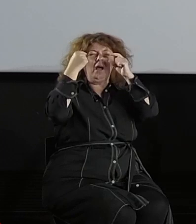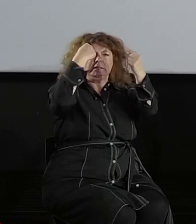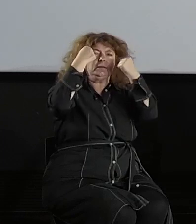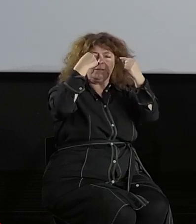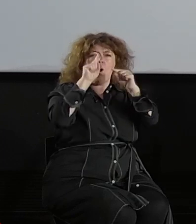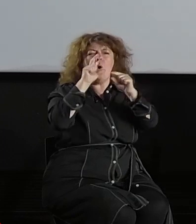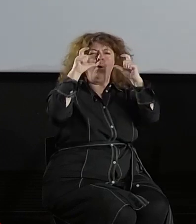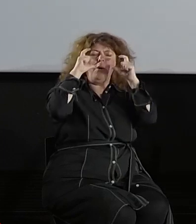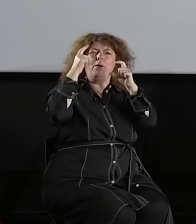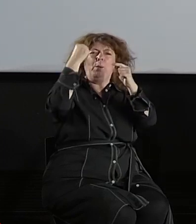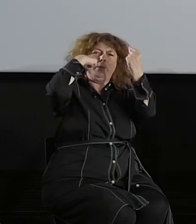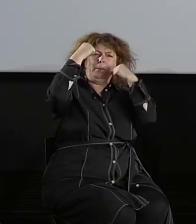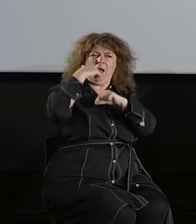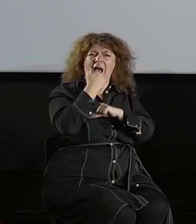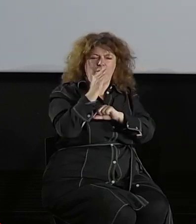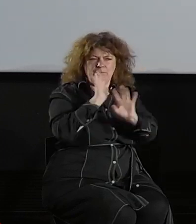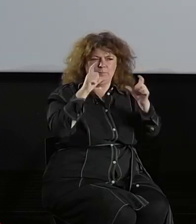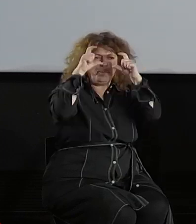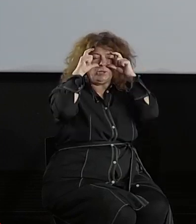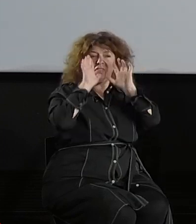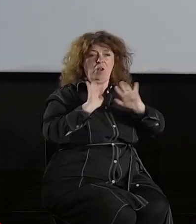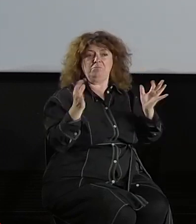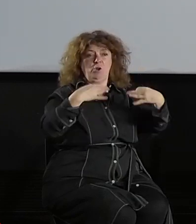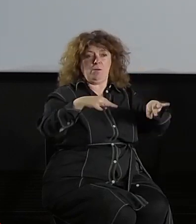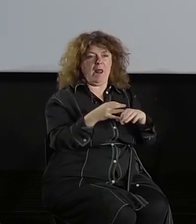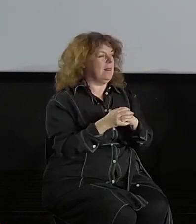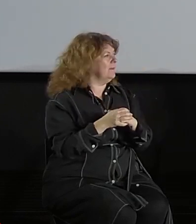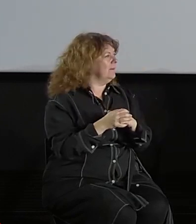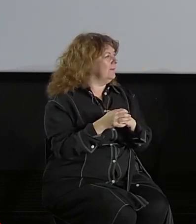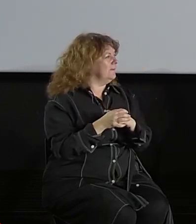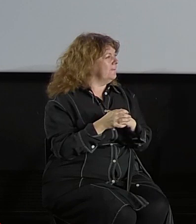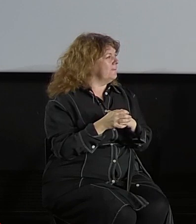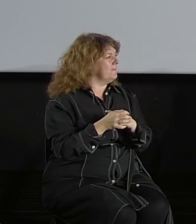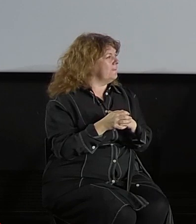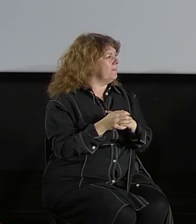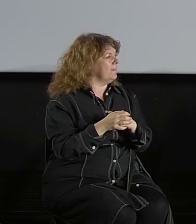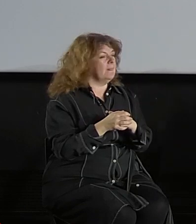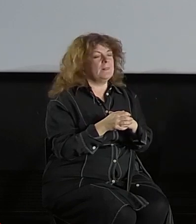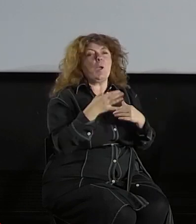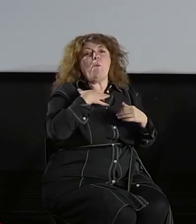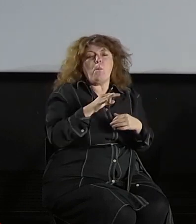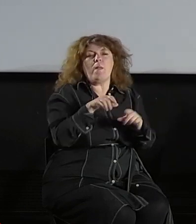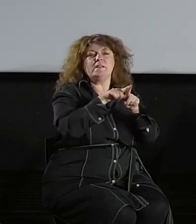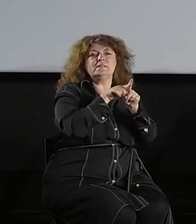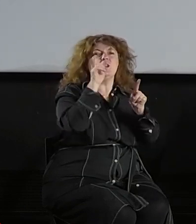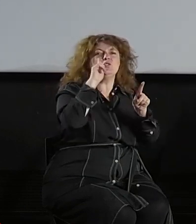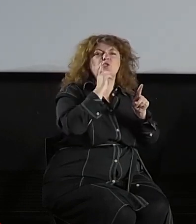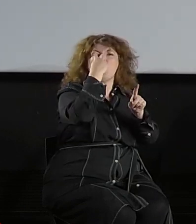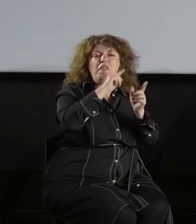no les entre nada que no es una protección básicamente Eh entonces puedes tener desde sordociegos totales